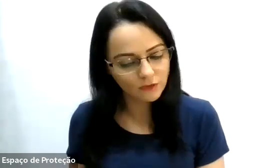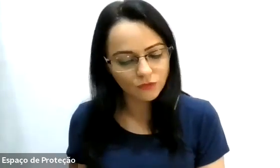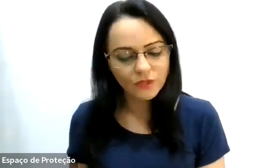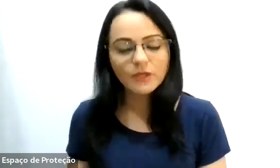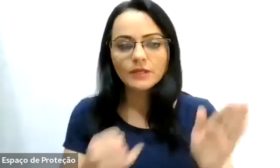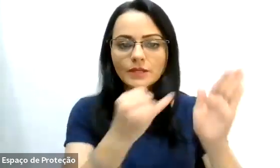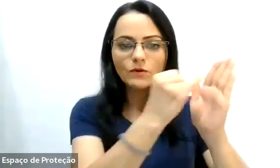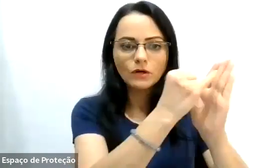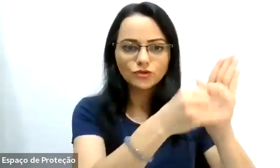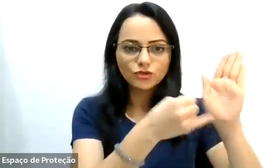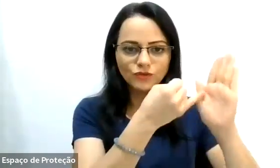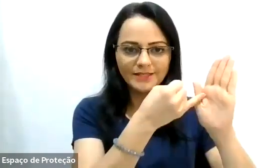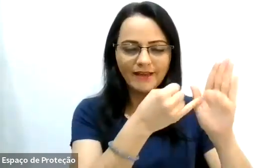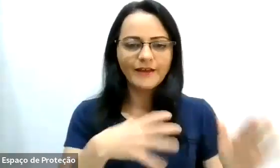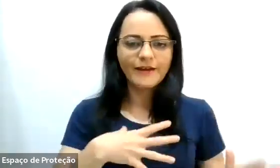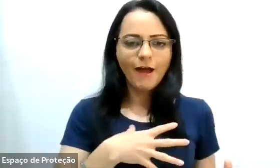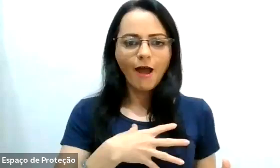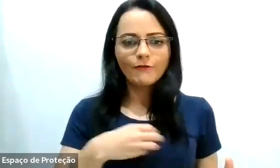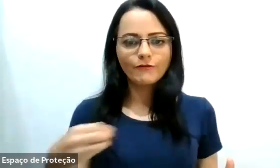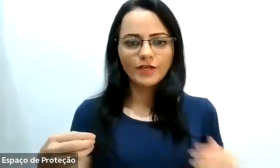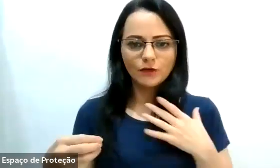Santo. Então, ó, José, filho,